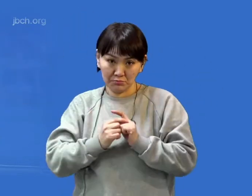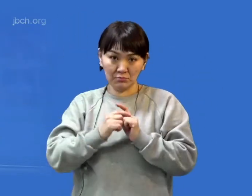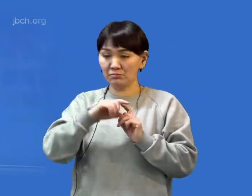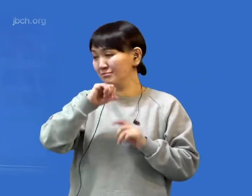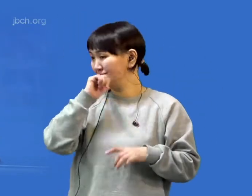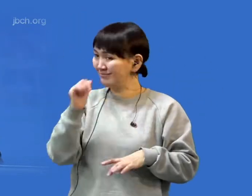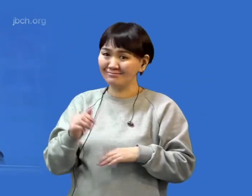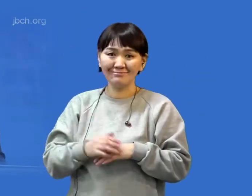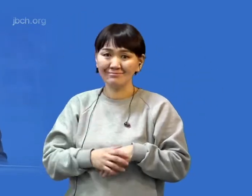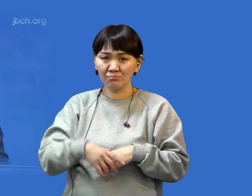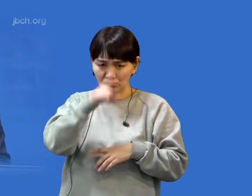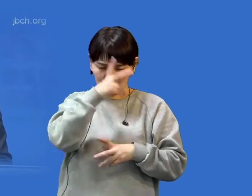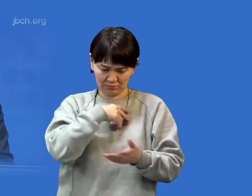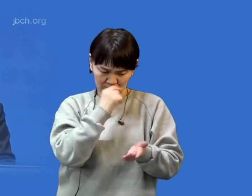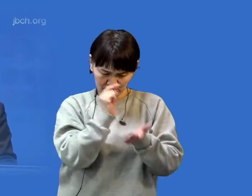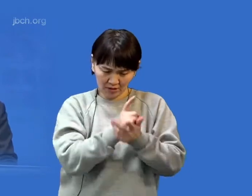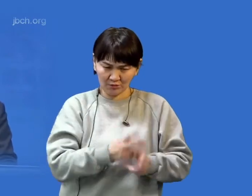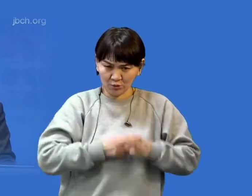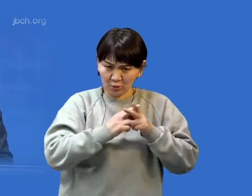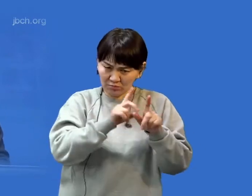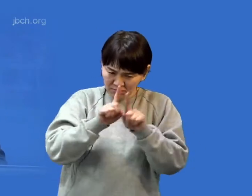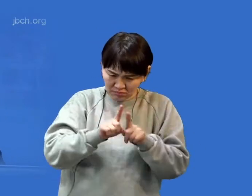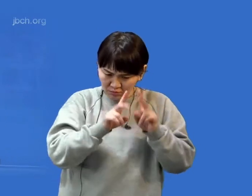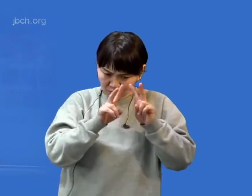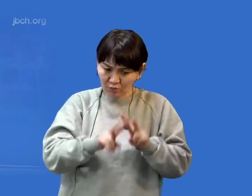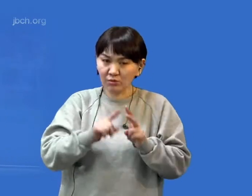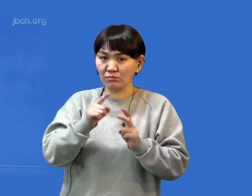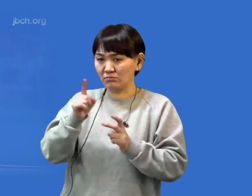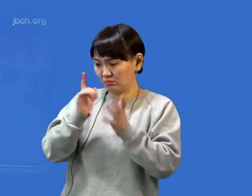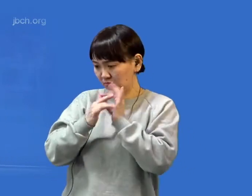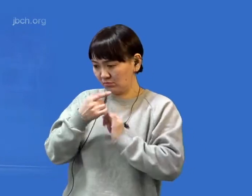Би чамд үнэхээр тусалнаа.